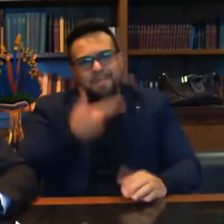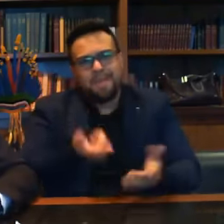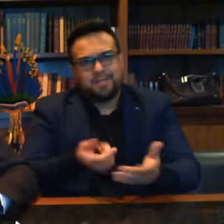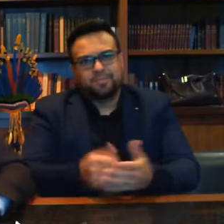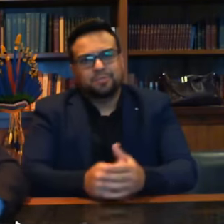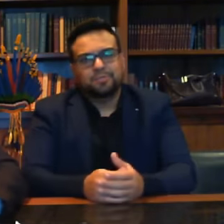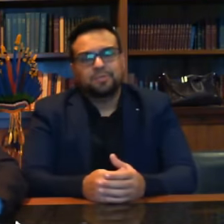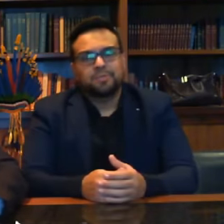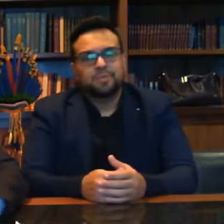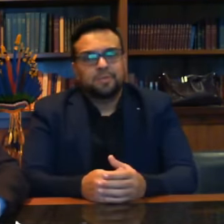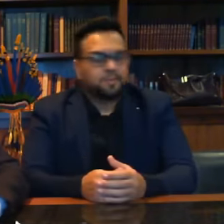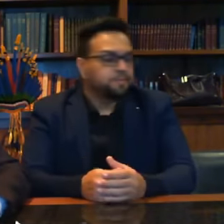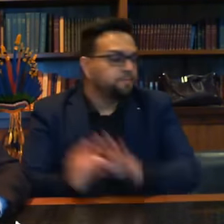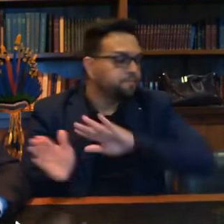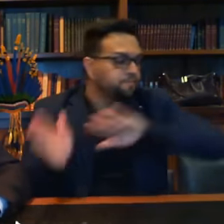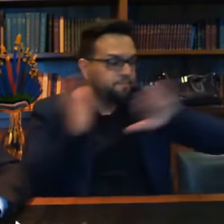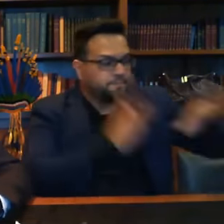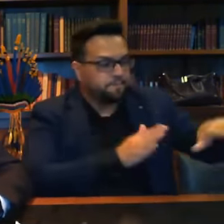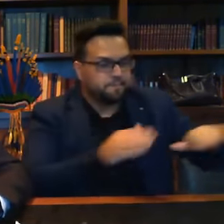Vamos lá.